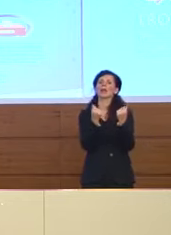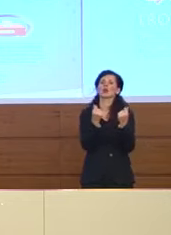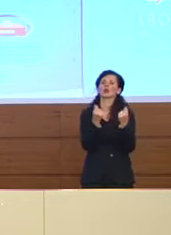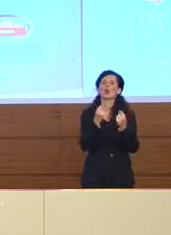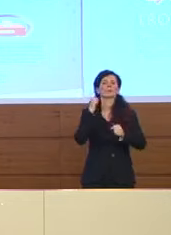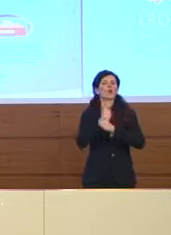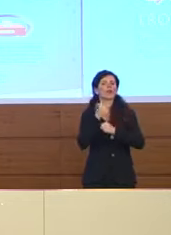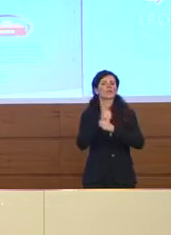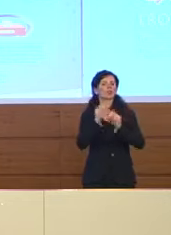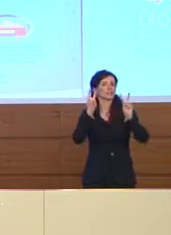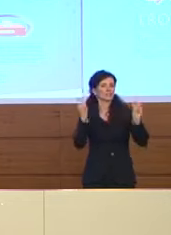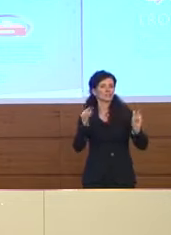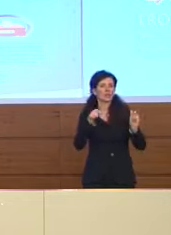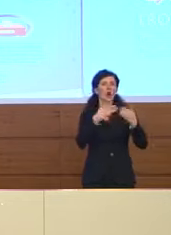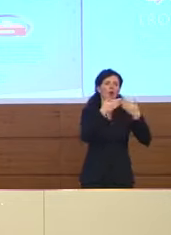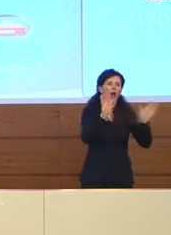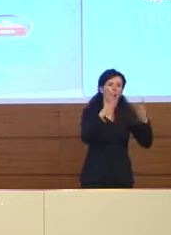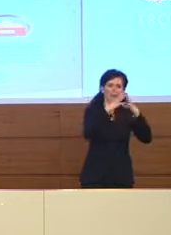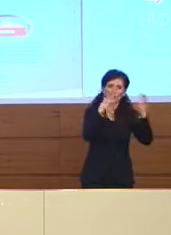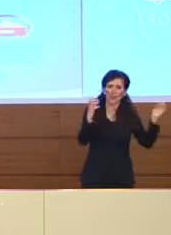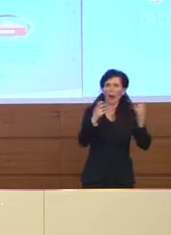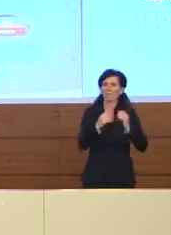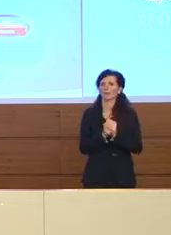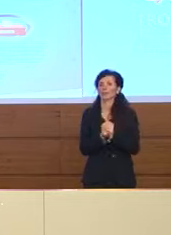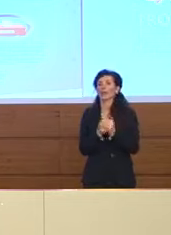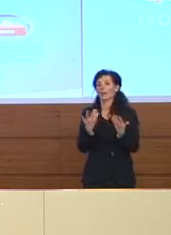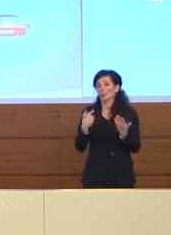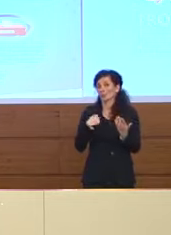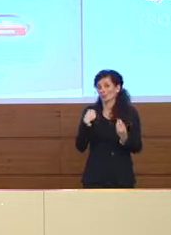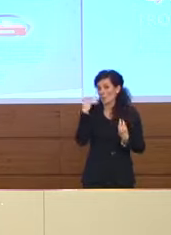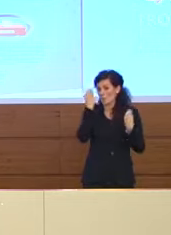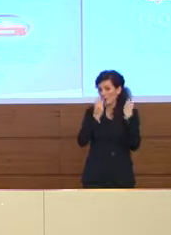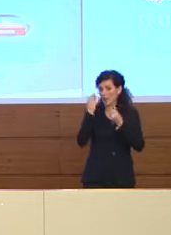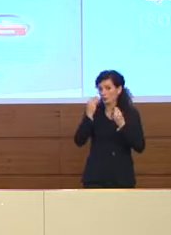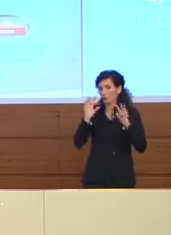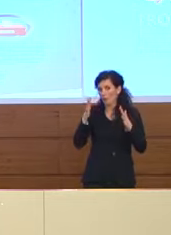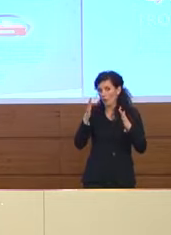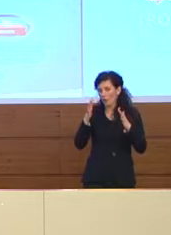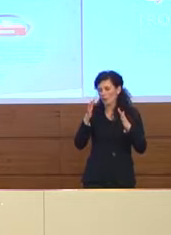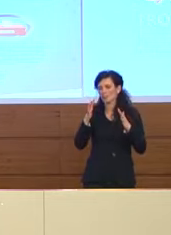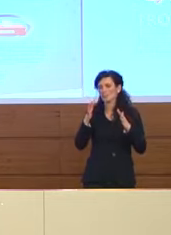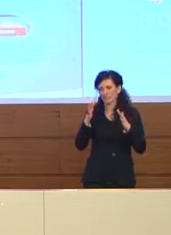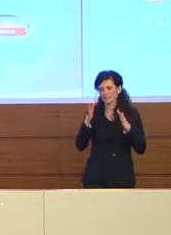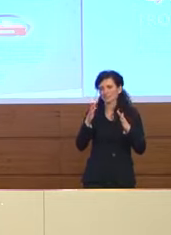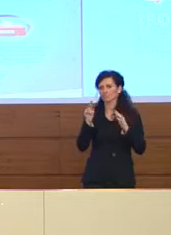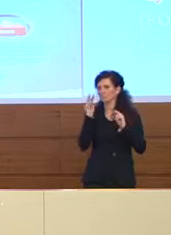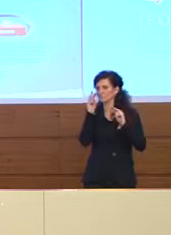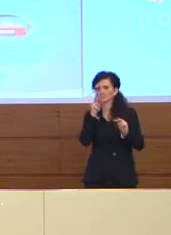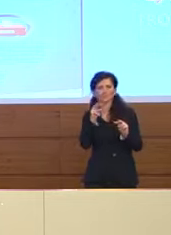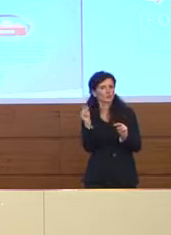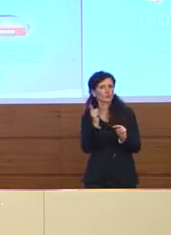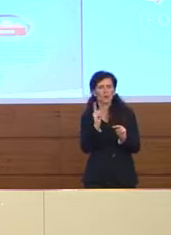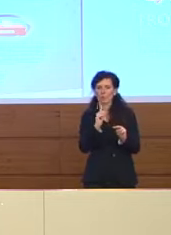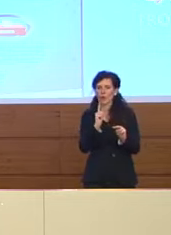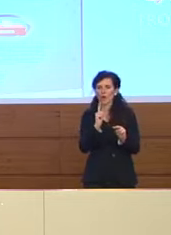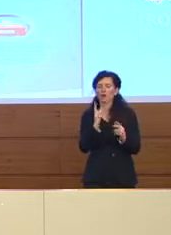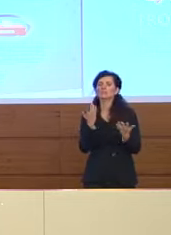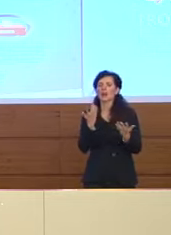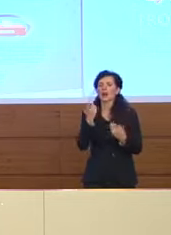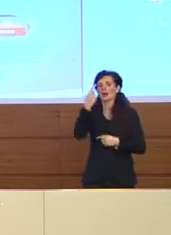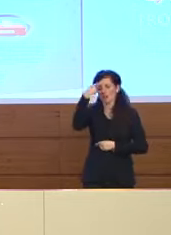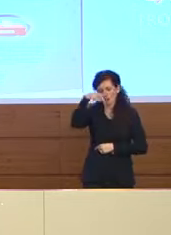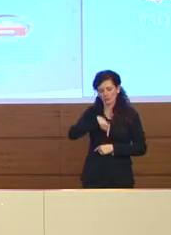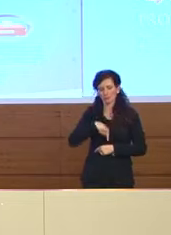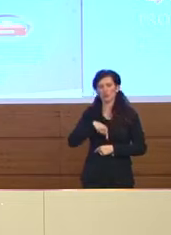lavoristico l'apertura delle fabbriche io temo che si stia ancora trascurando la dimensione delle ricadute psico sociali di tutta